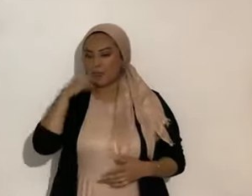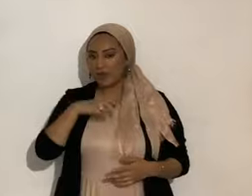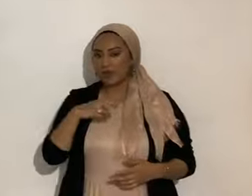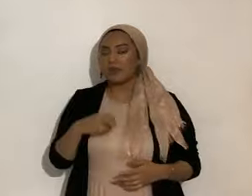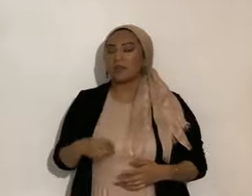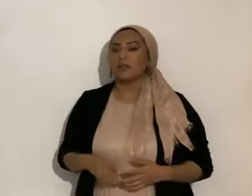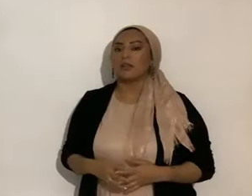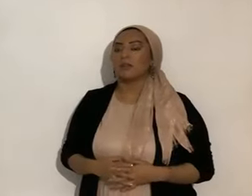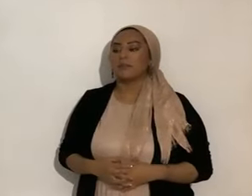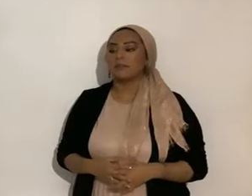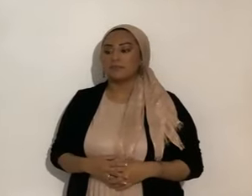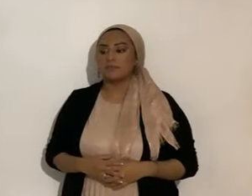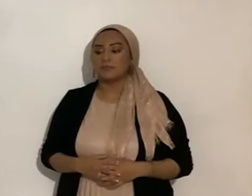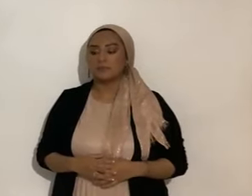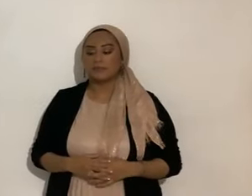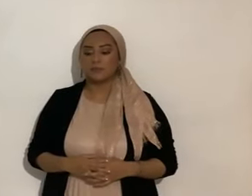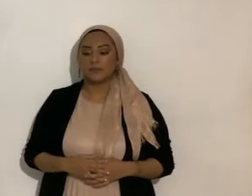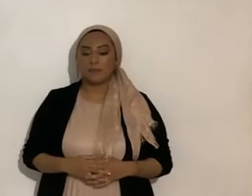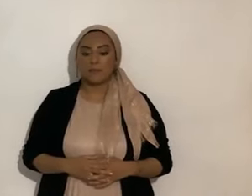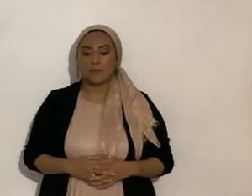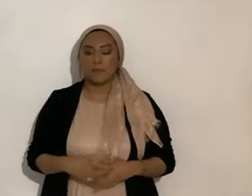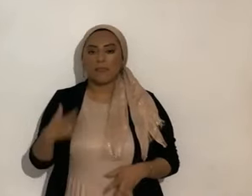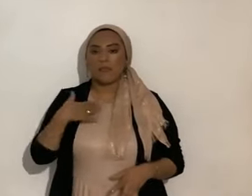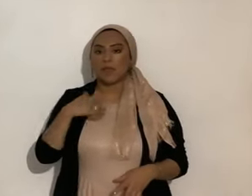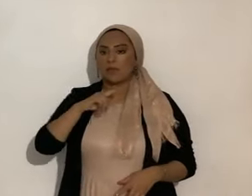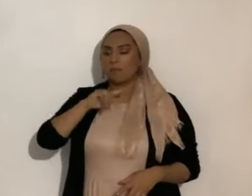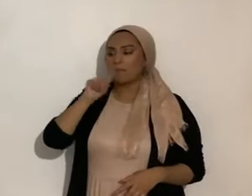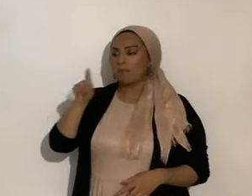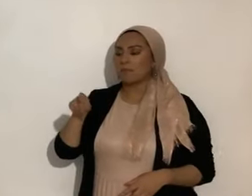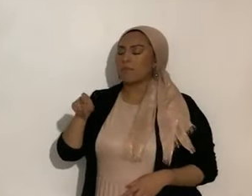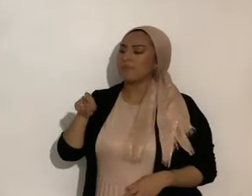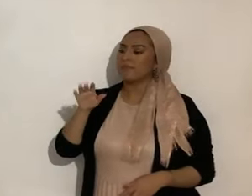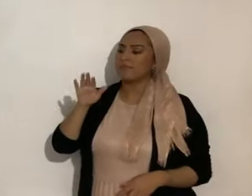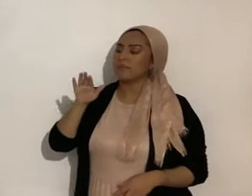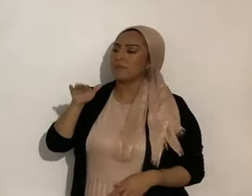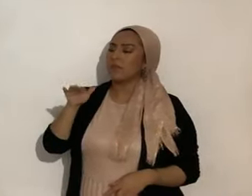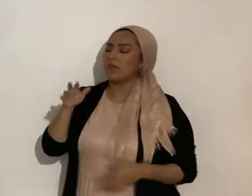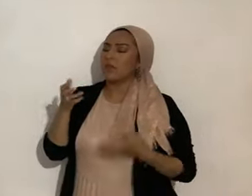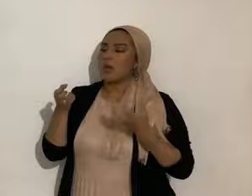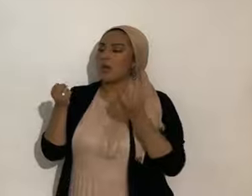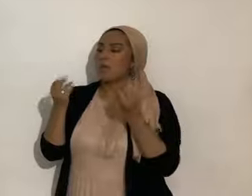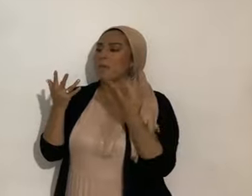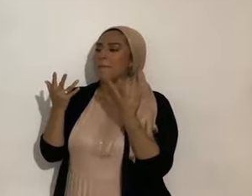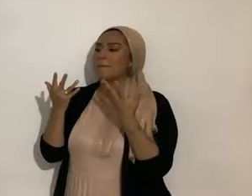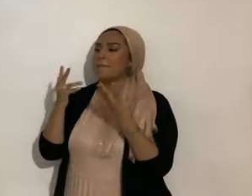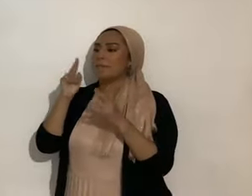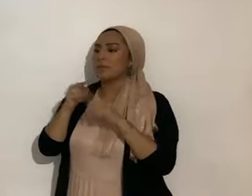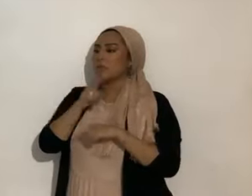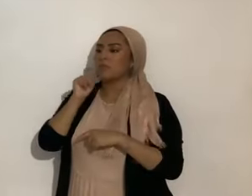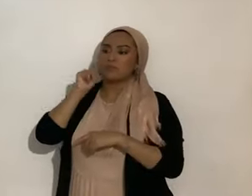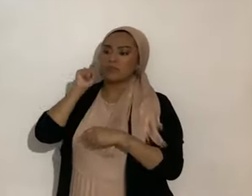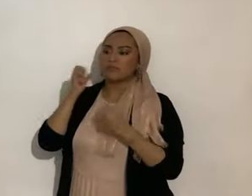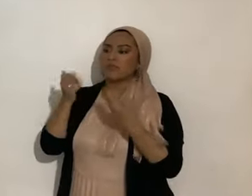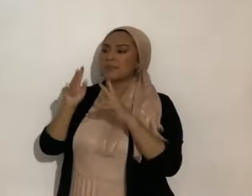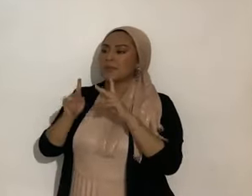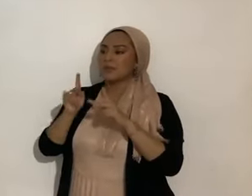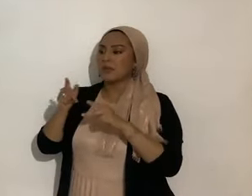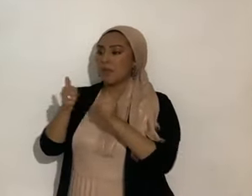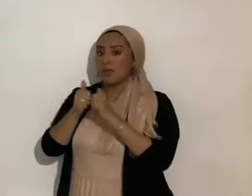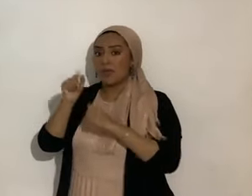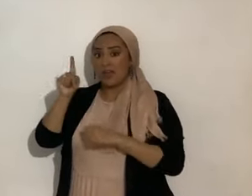en la zona genital, les decía yo, ¿con cuántas personas ha tenido usted relaciones?